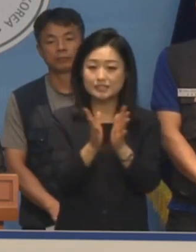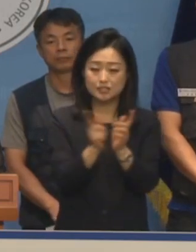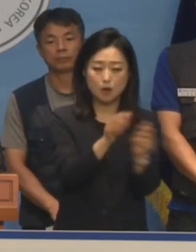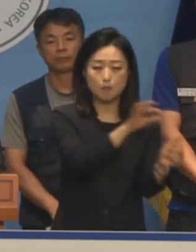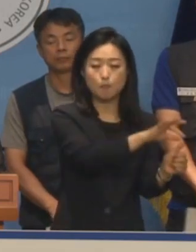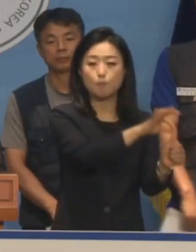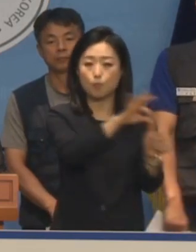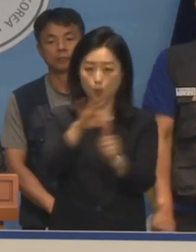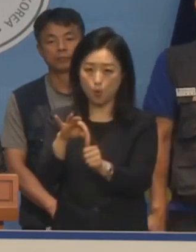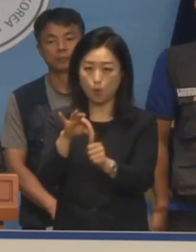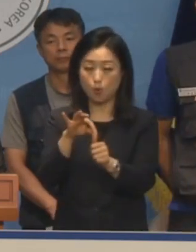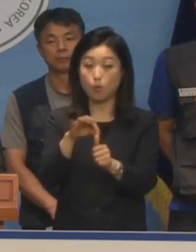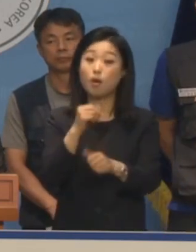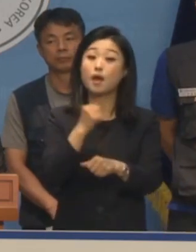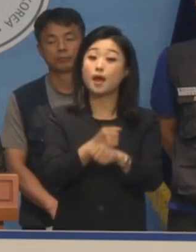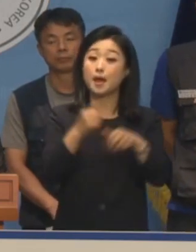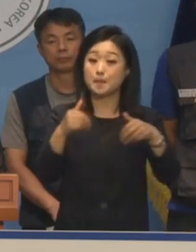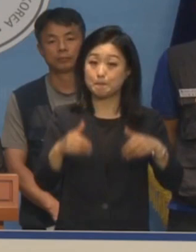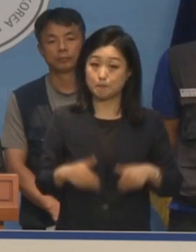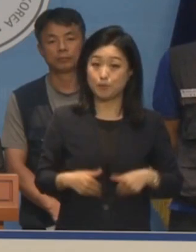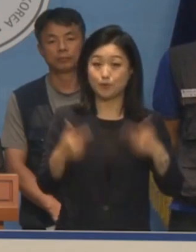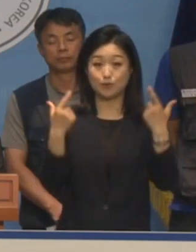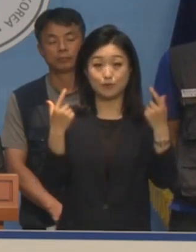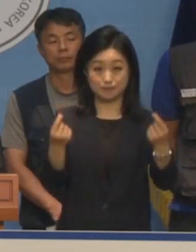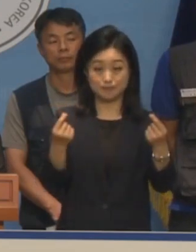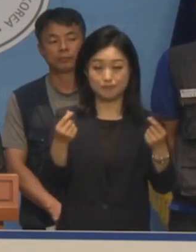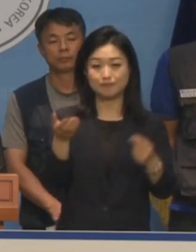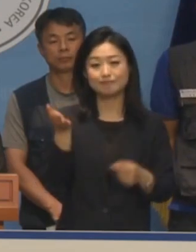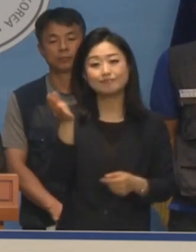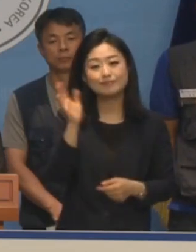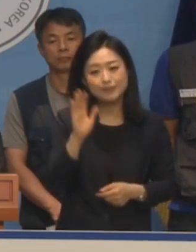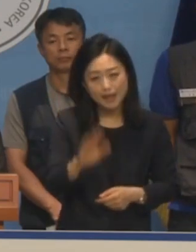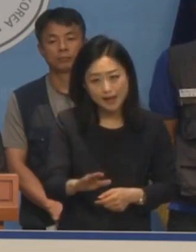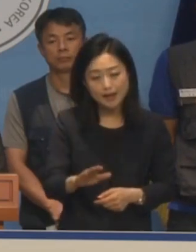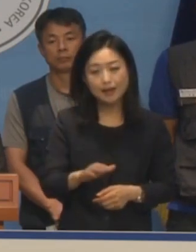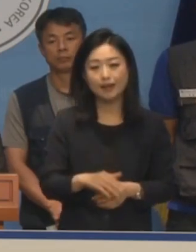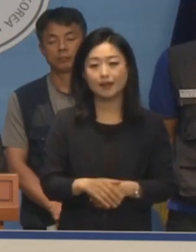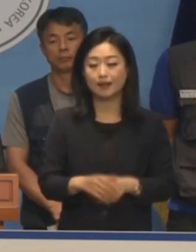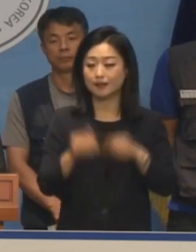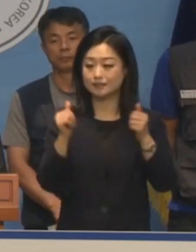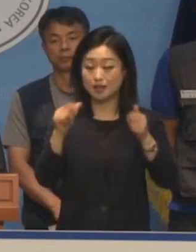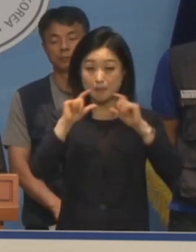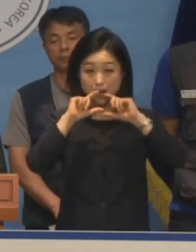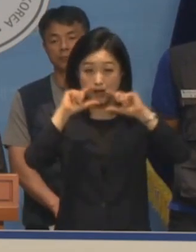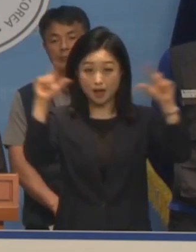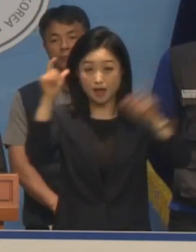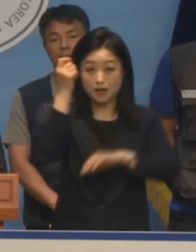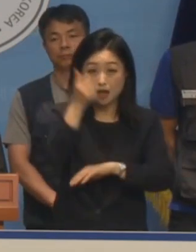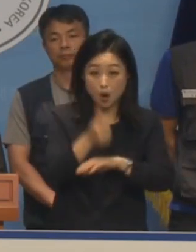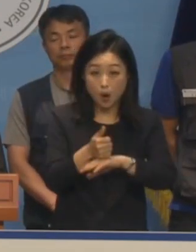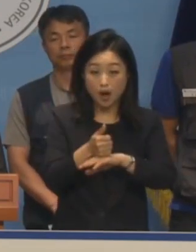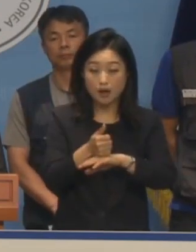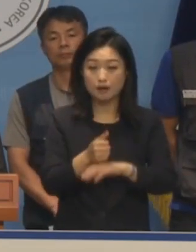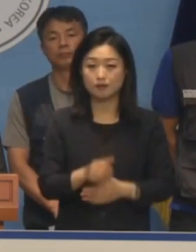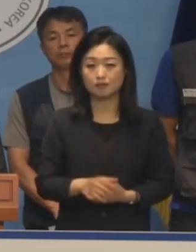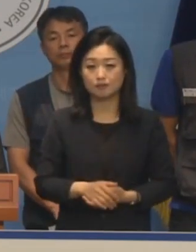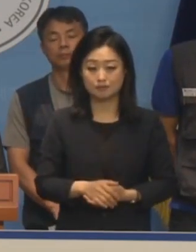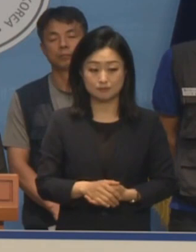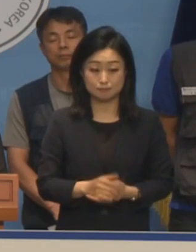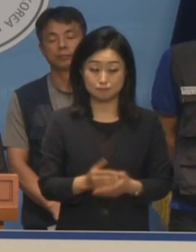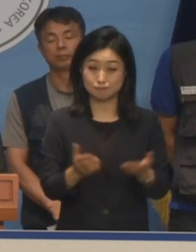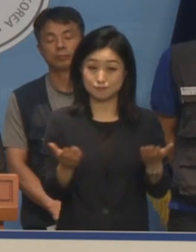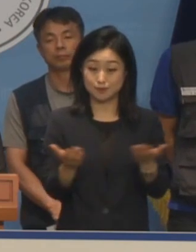판결을 이행하는 것이 마땅할 것입니다 그런데 판결 결과는 자신의